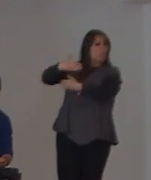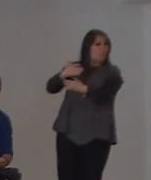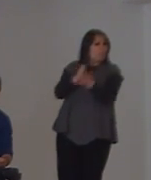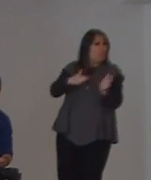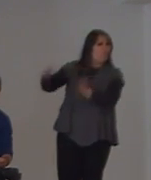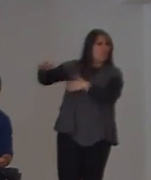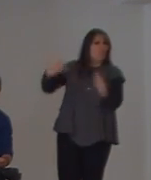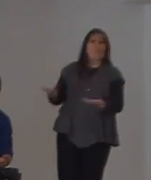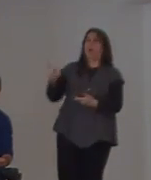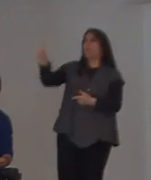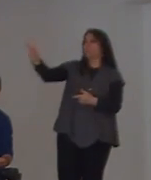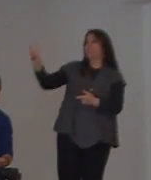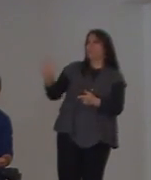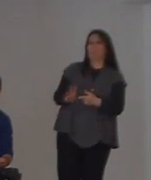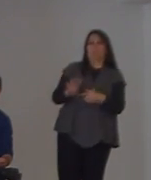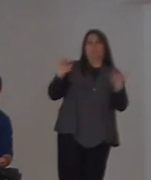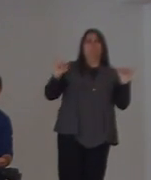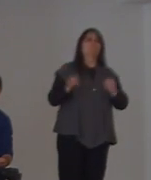Pues